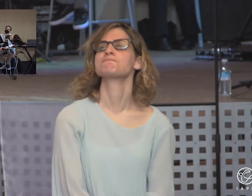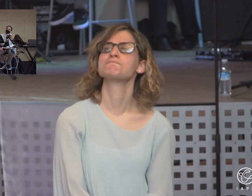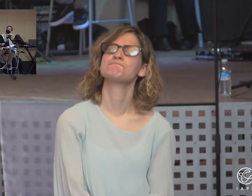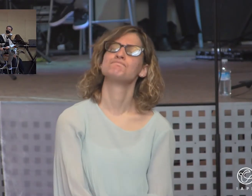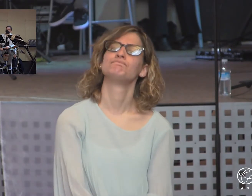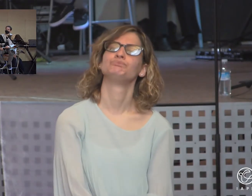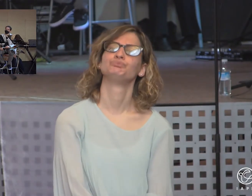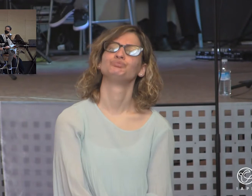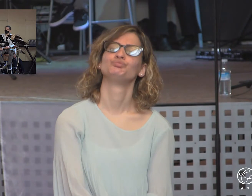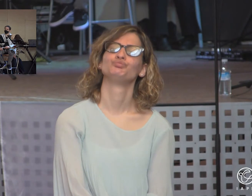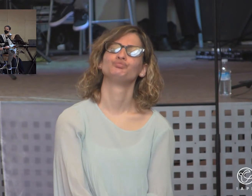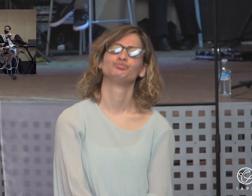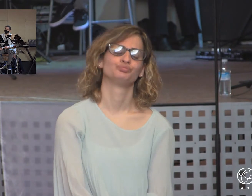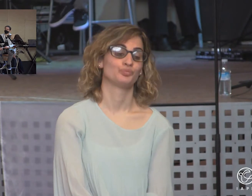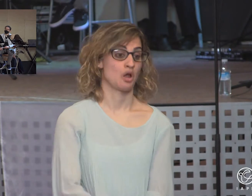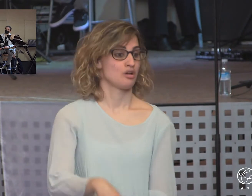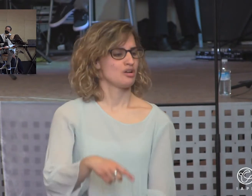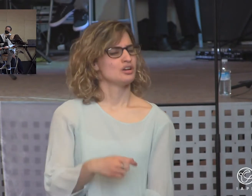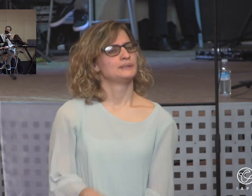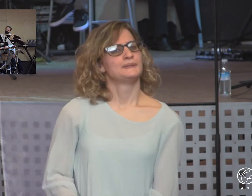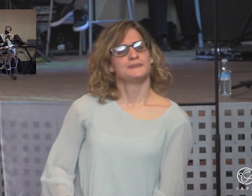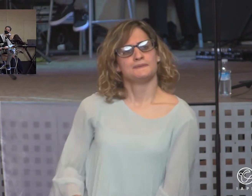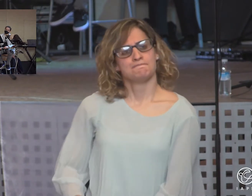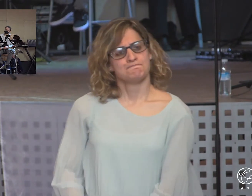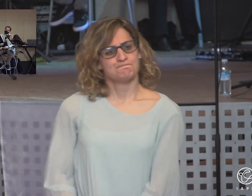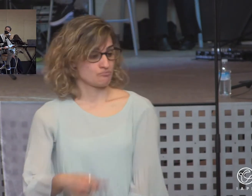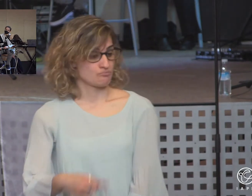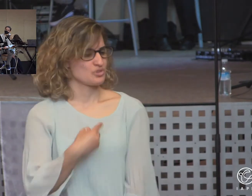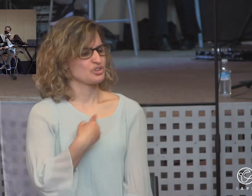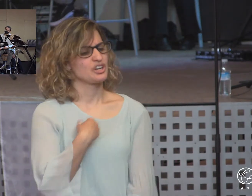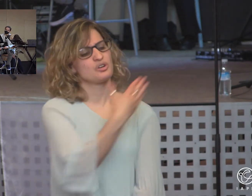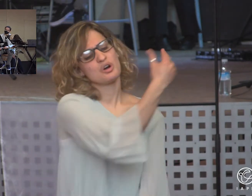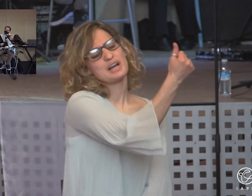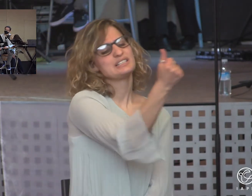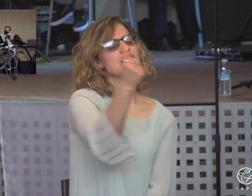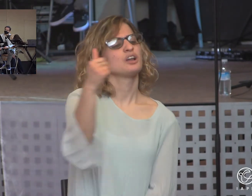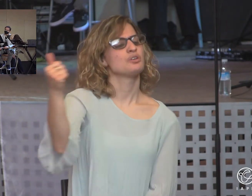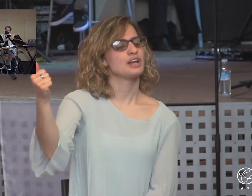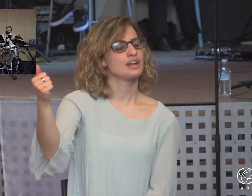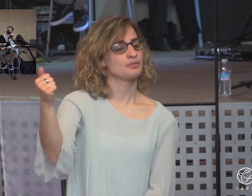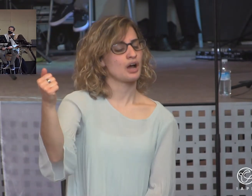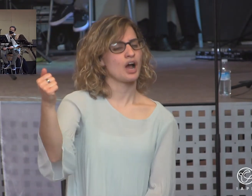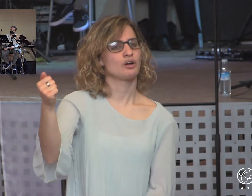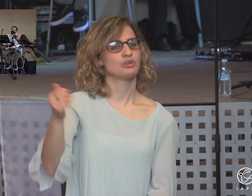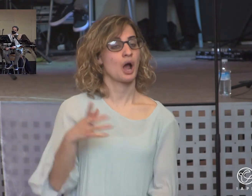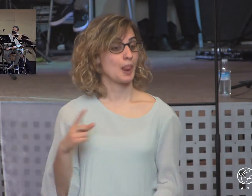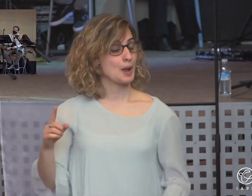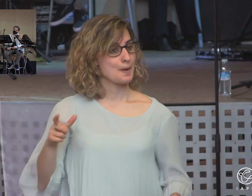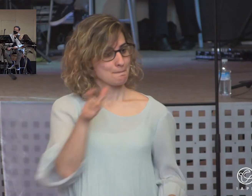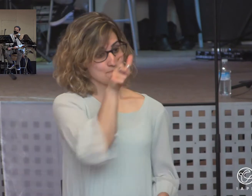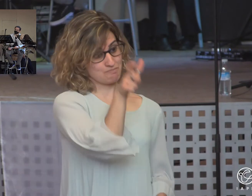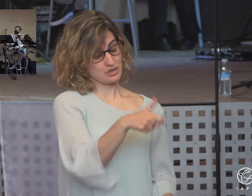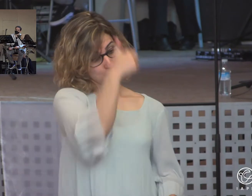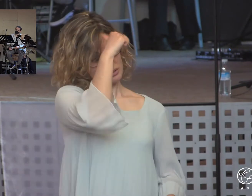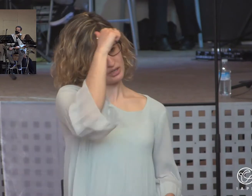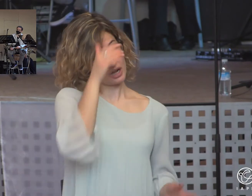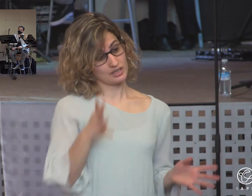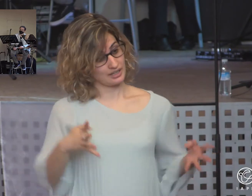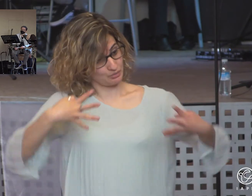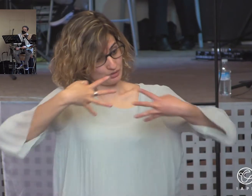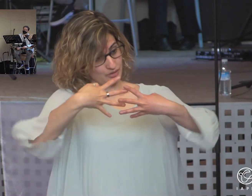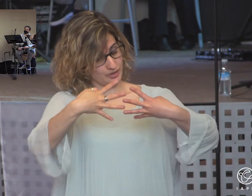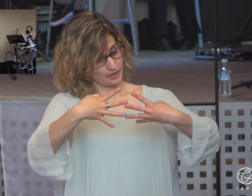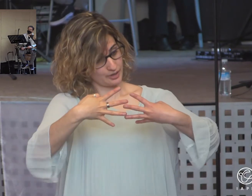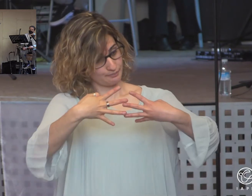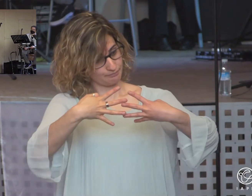especial, José Miguel, que nos ve desde Lisboa. José Miguel, en